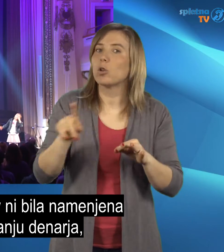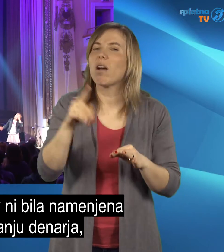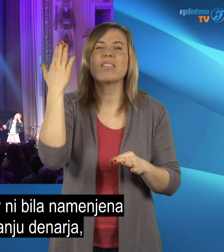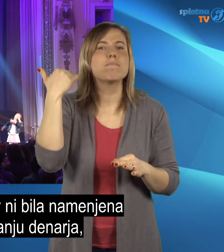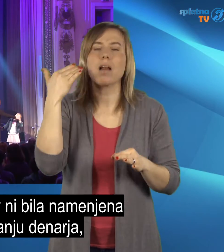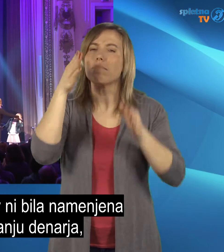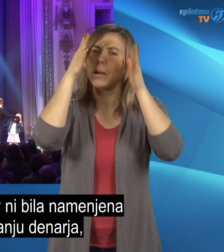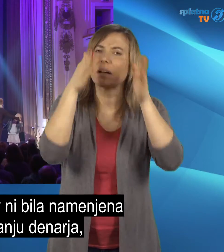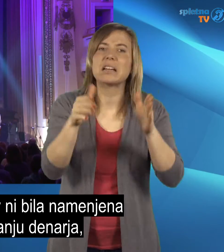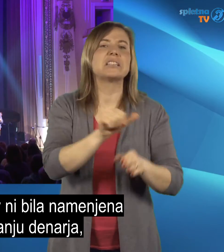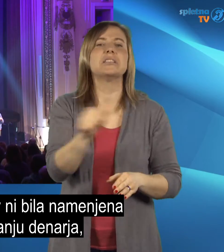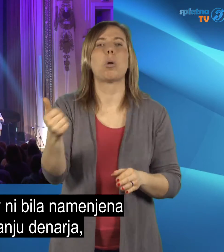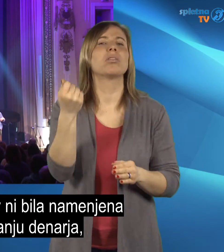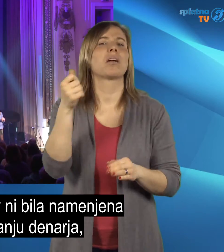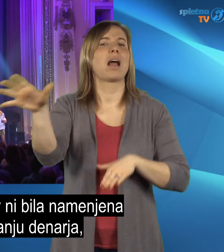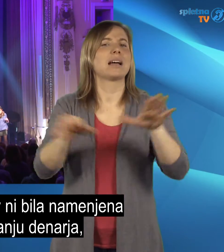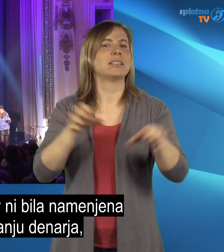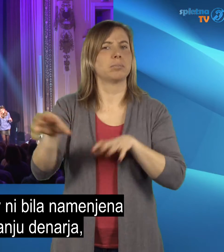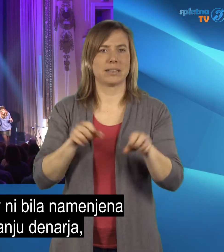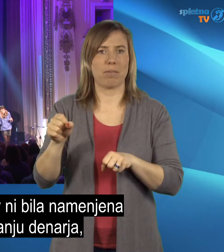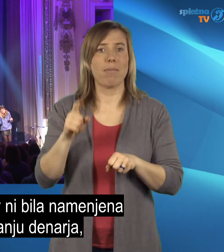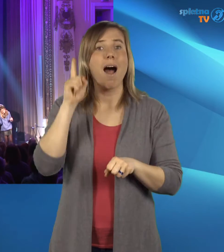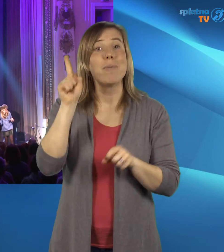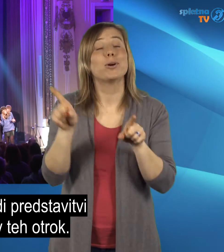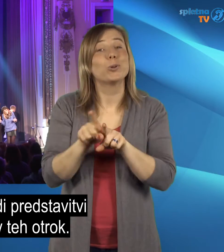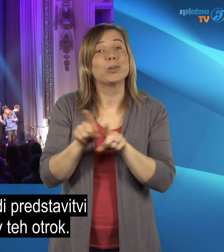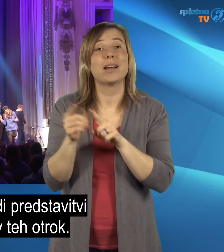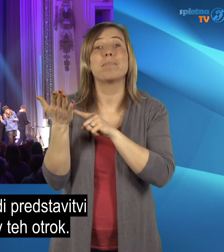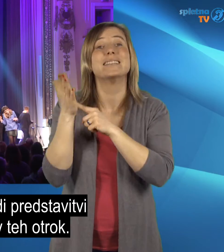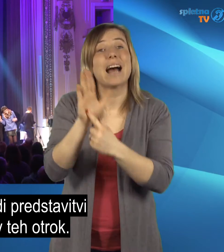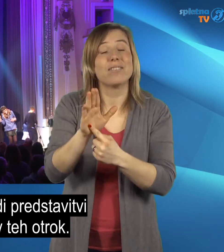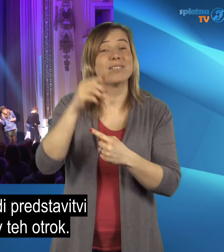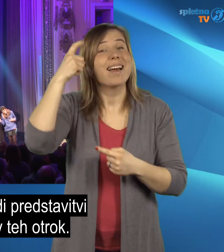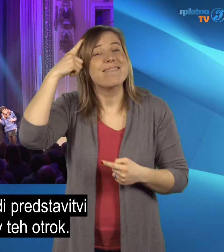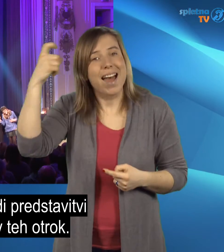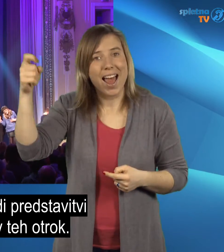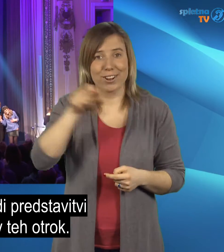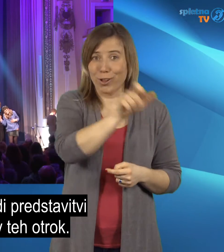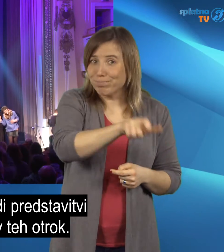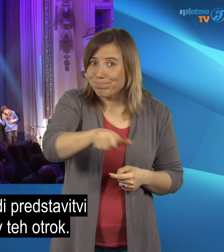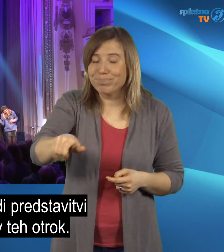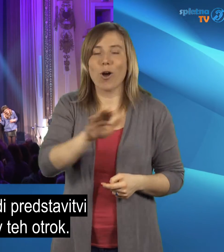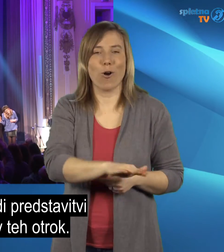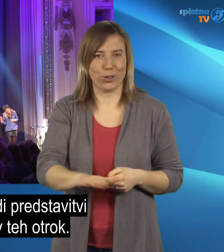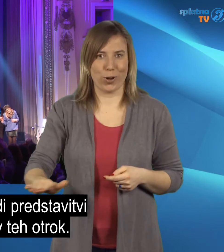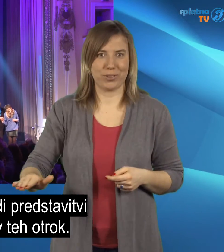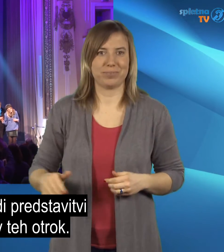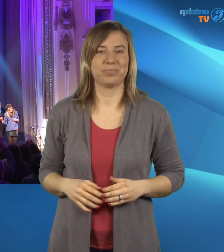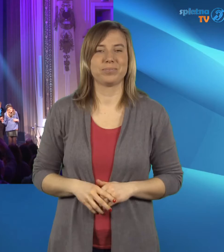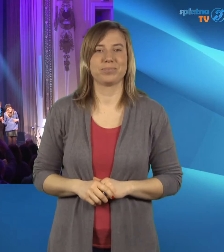Prireditev ni bila namenjena zgolj zbiranju denarja, pač pa tudi predstavitvi talentov teh otrok.